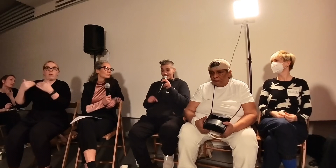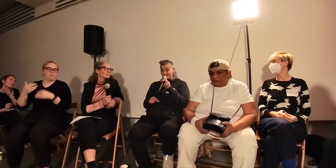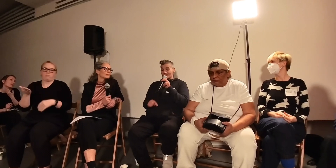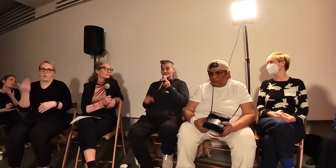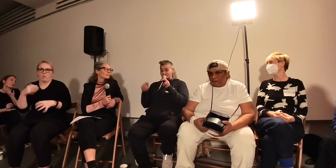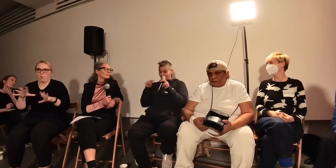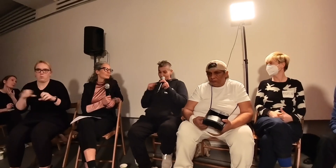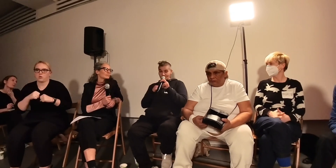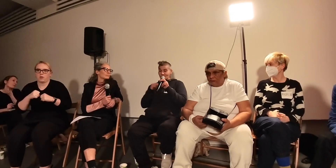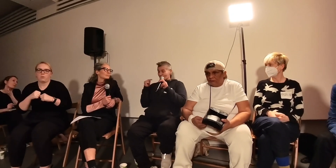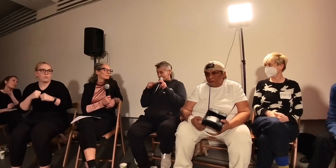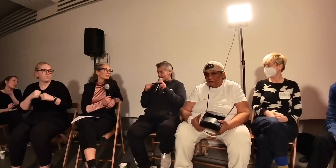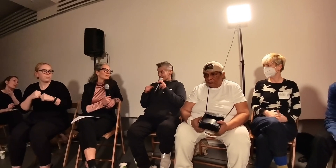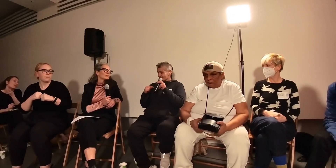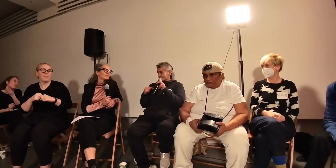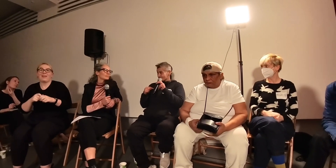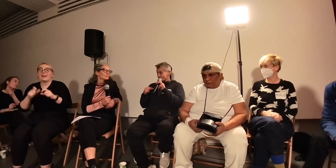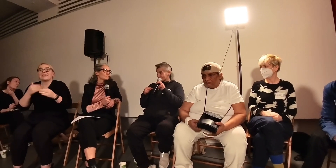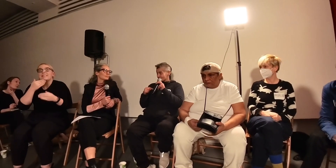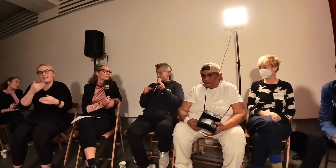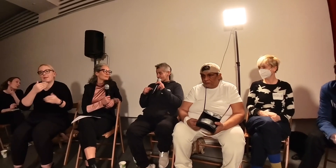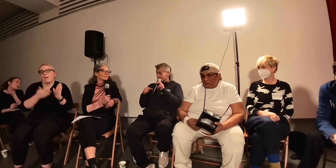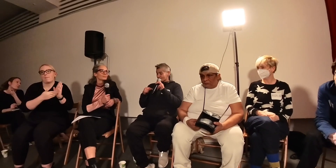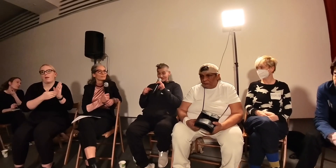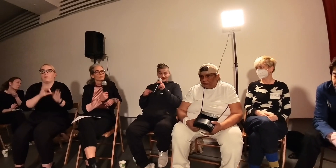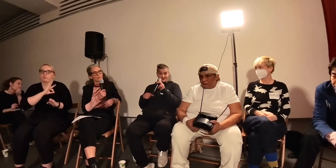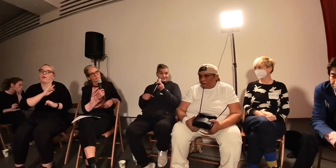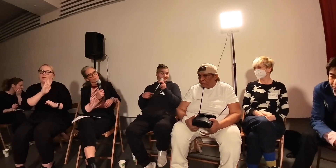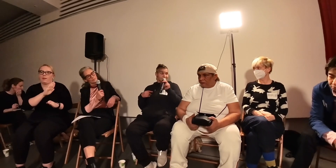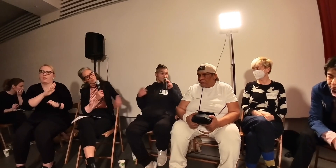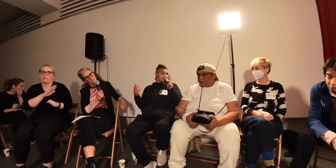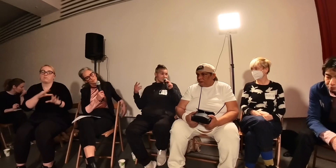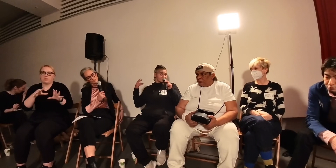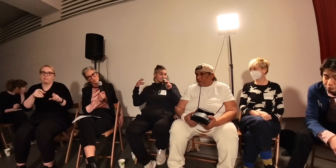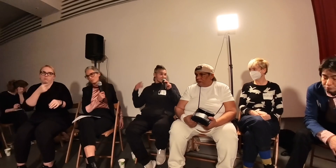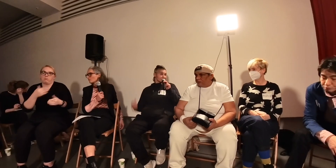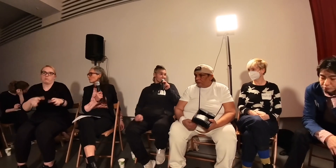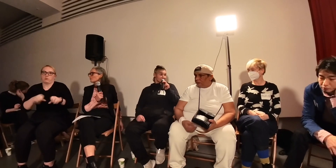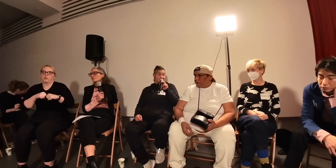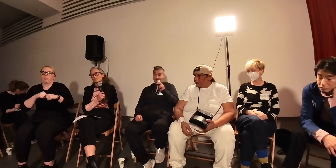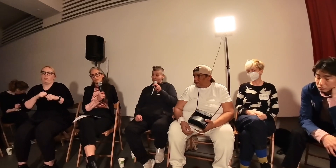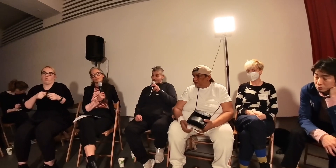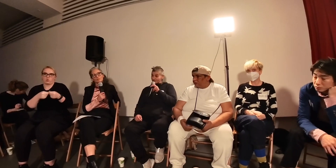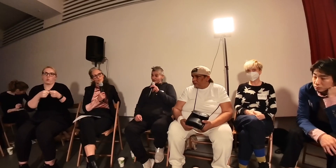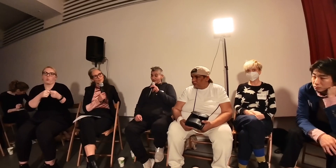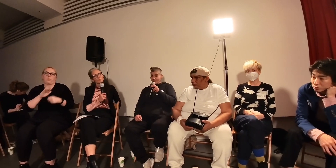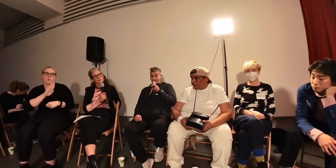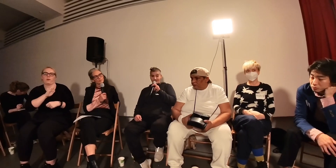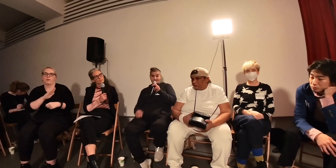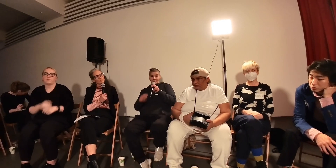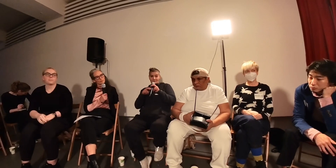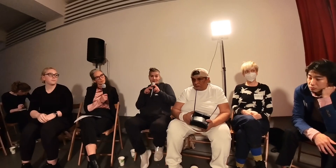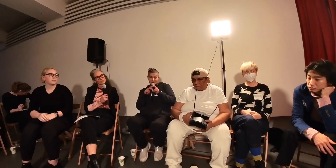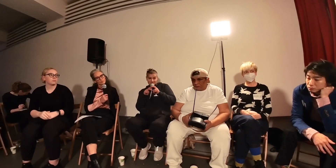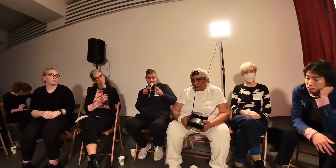díky přátelům Magdaleny. Protože prostě tak to je, taková je realita.